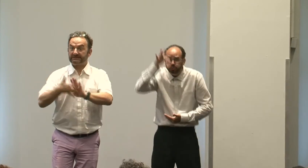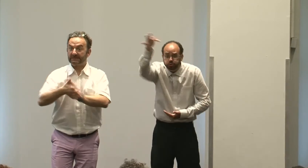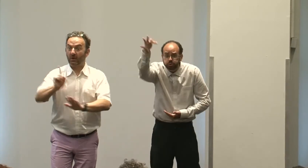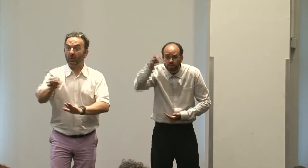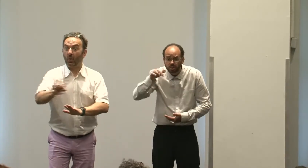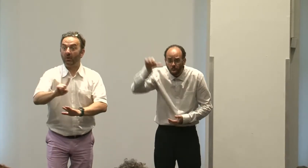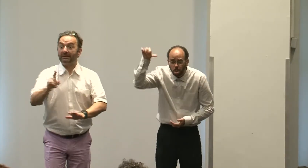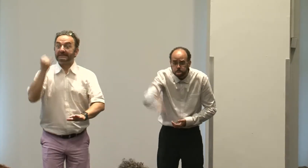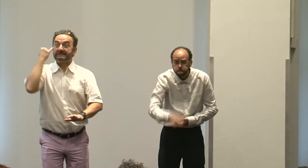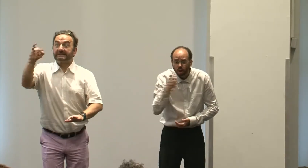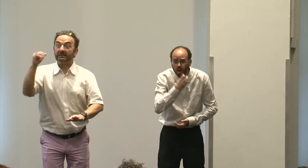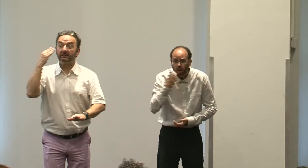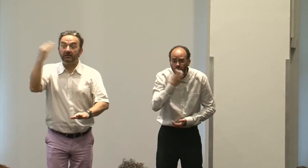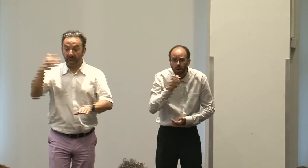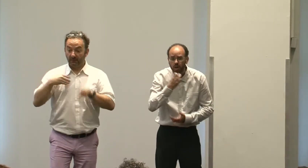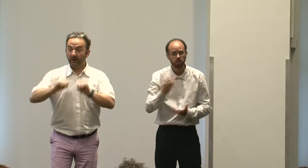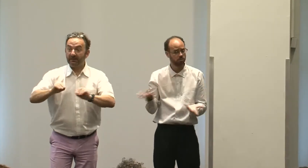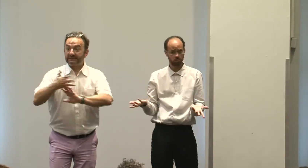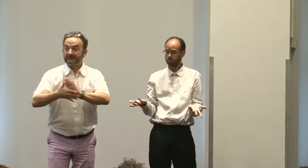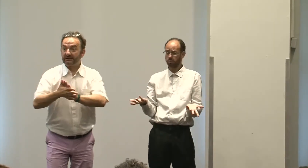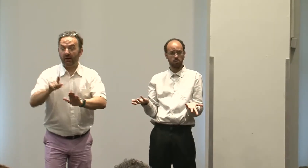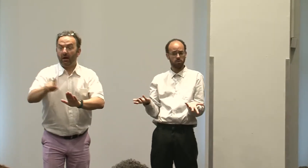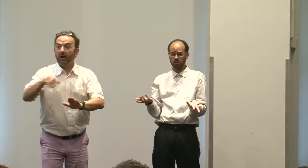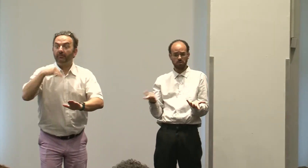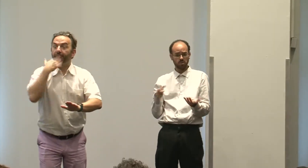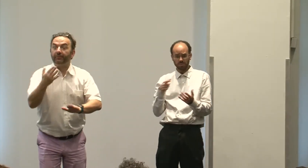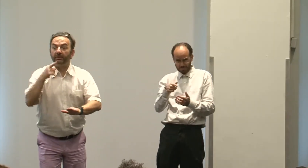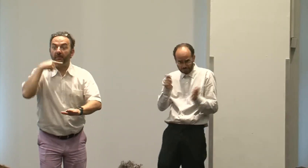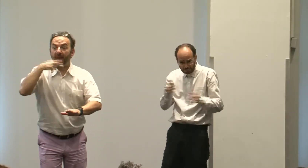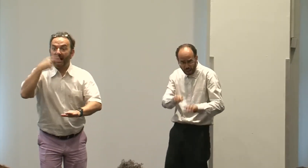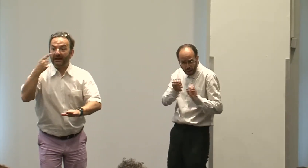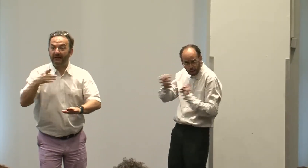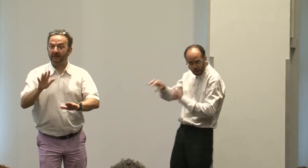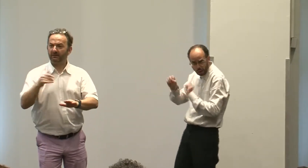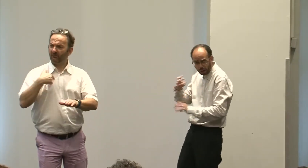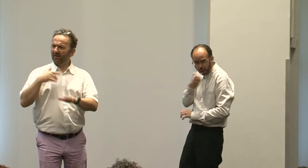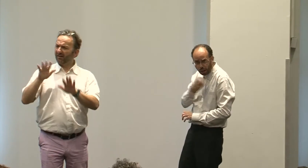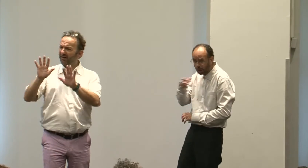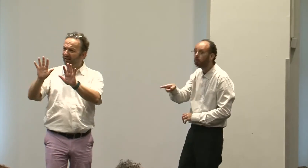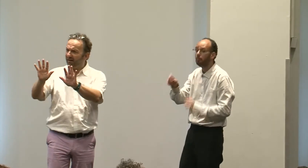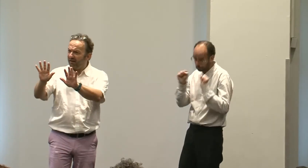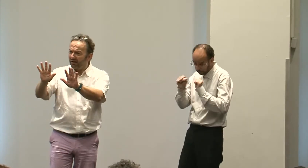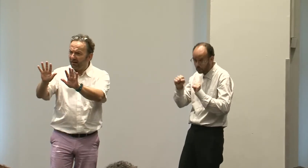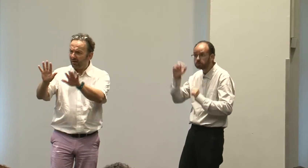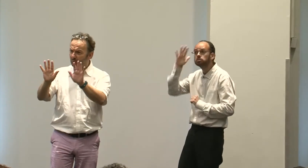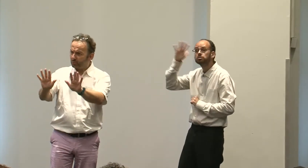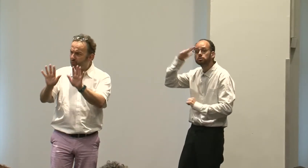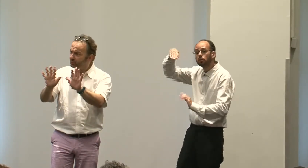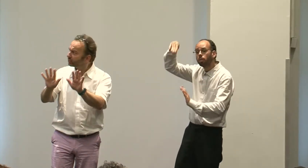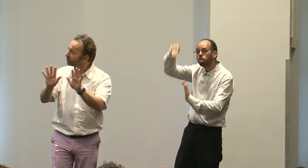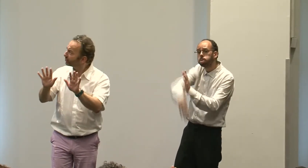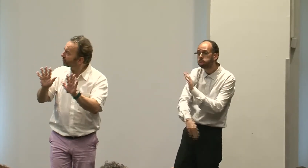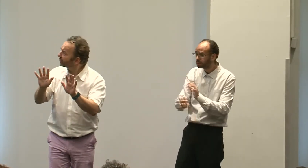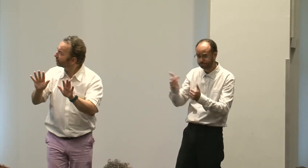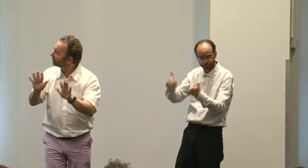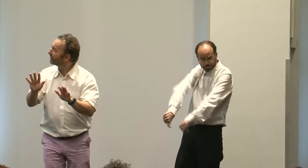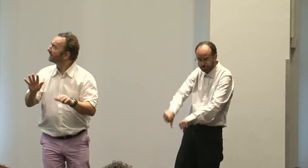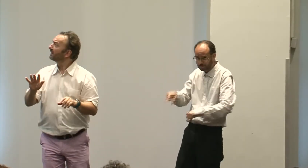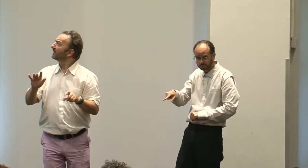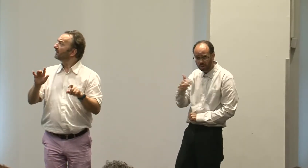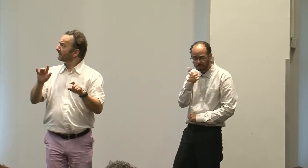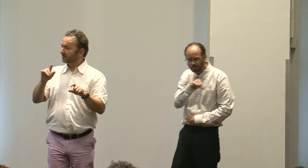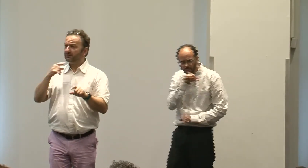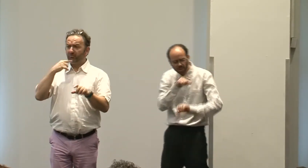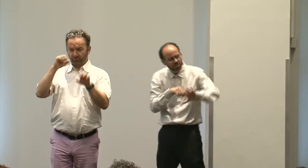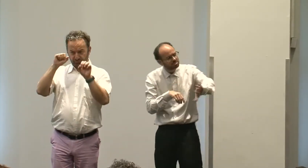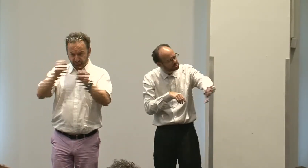filho surdo, ela fica logo preocupada e pensando em ensiná-lo a oralizar. Mas